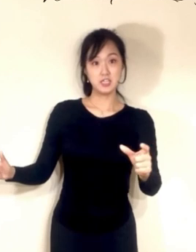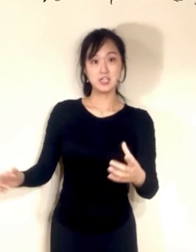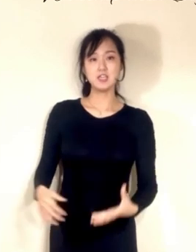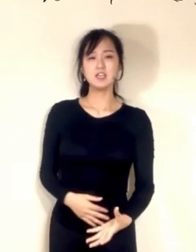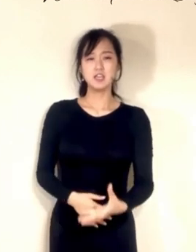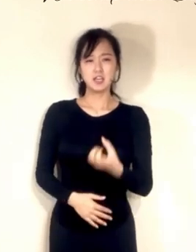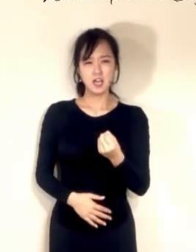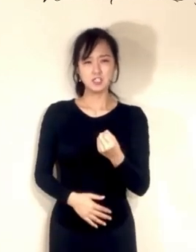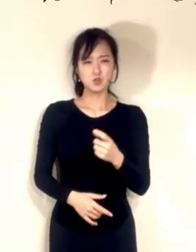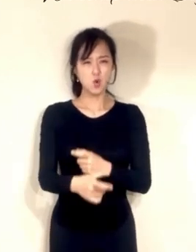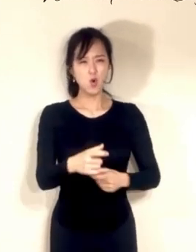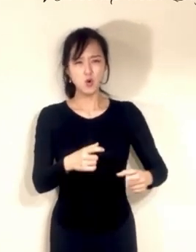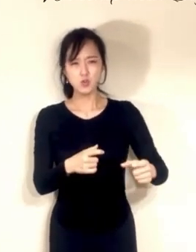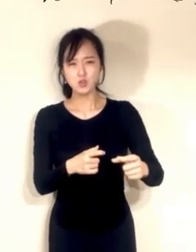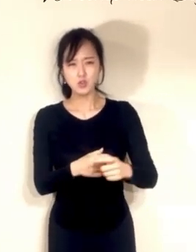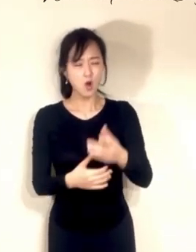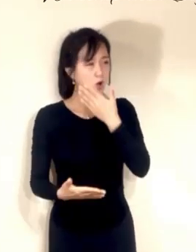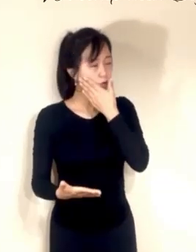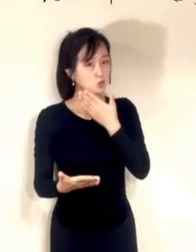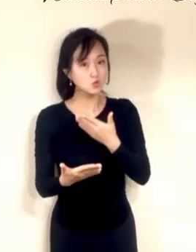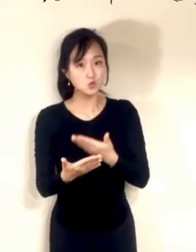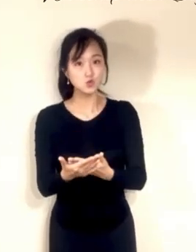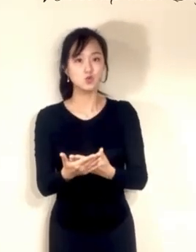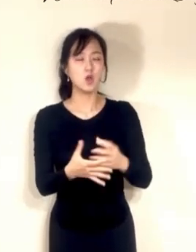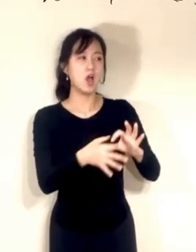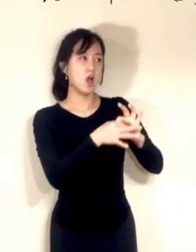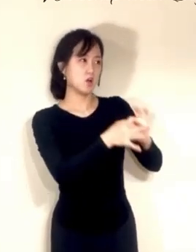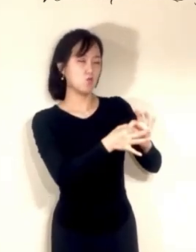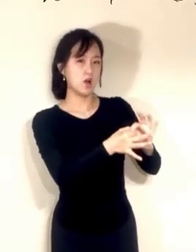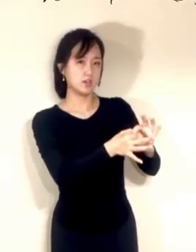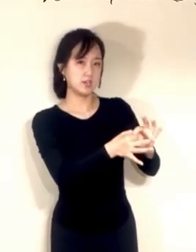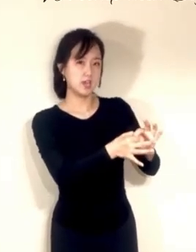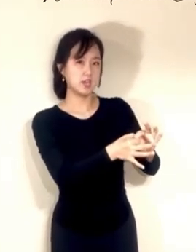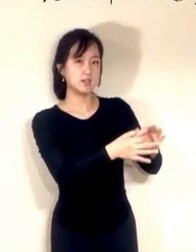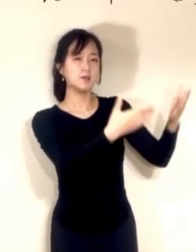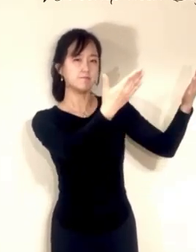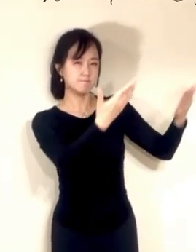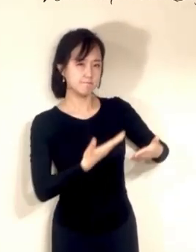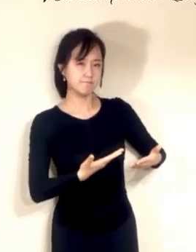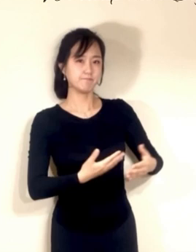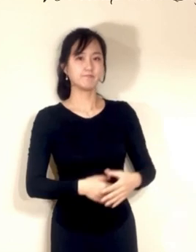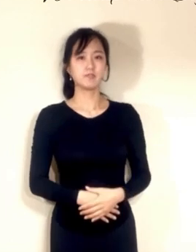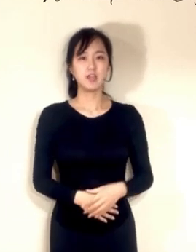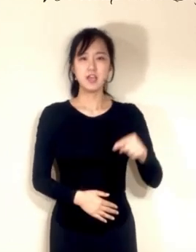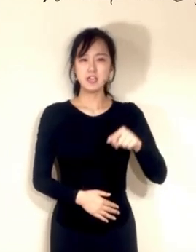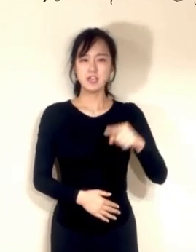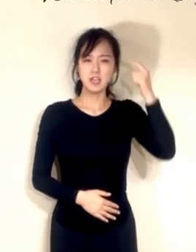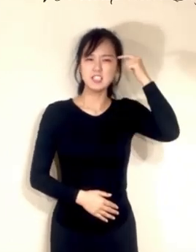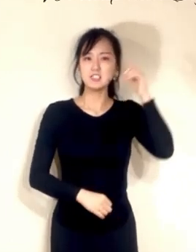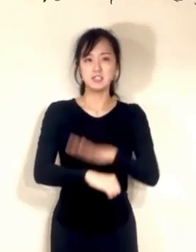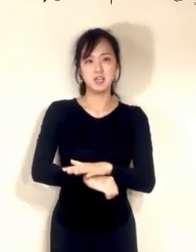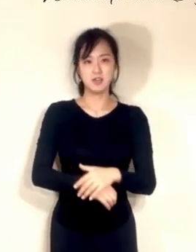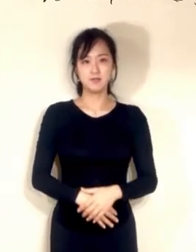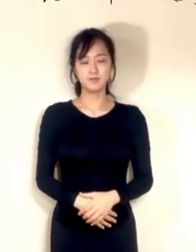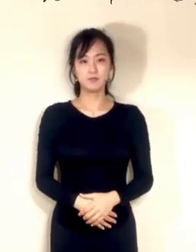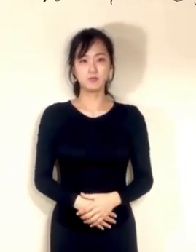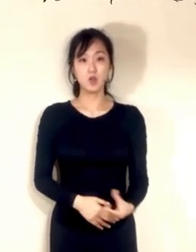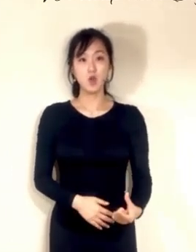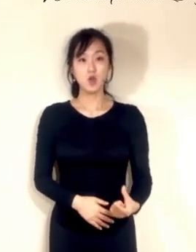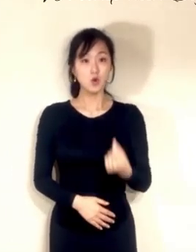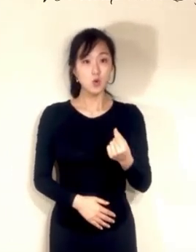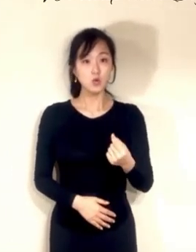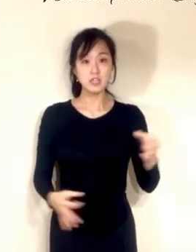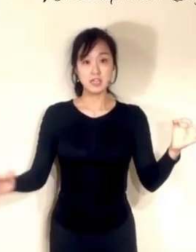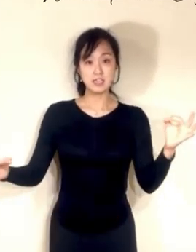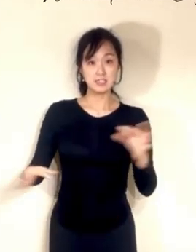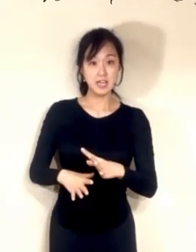더 귀중한 인간관계를 얻은 것을 칭찬하시는 것입니다. 지혜롭게 행했다. 곧